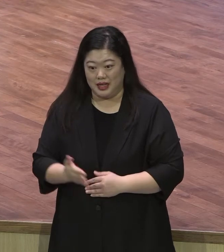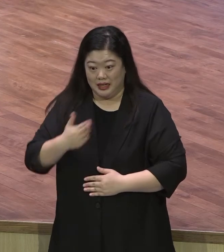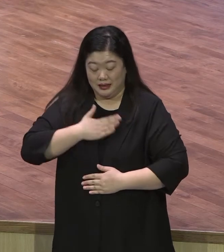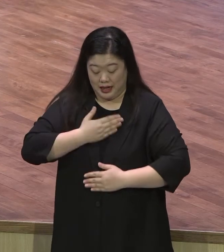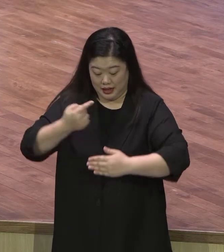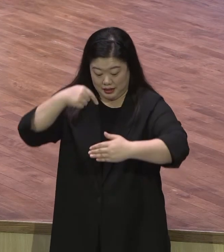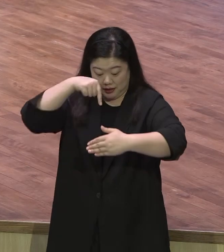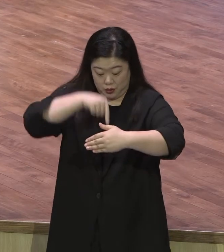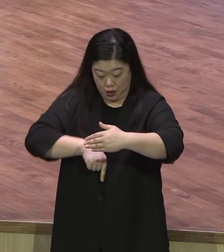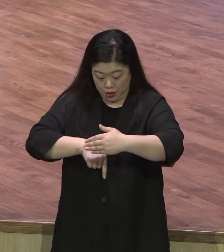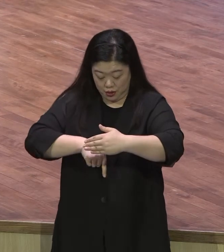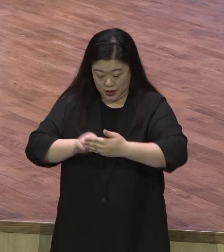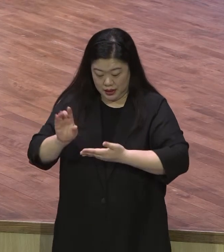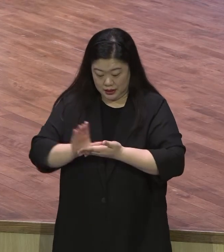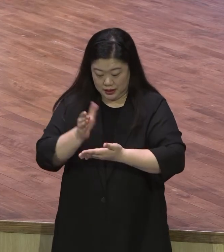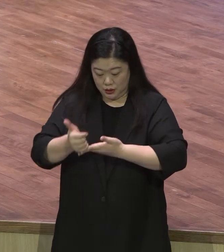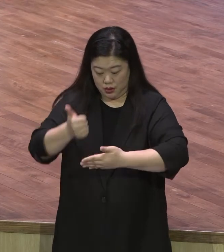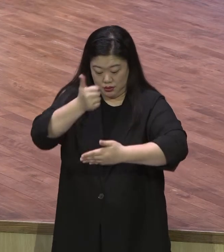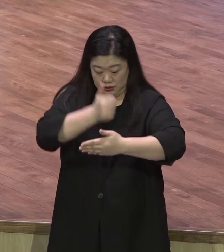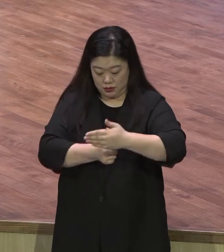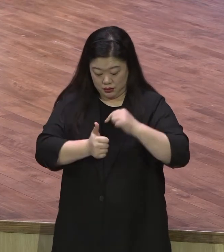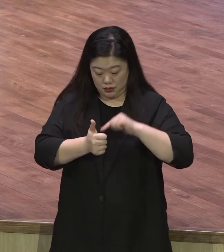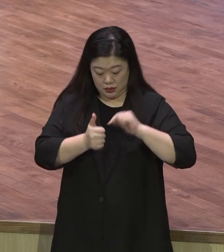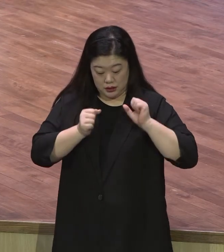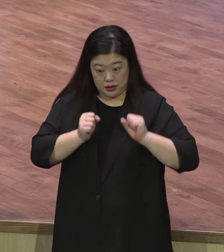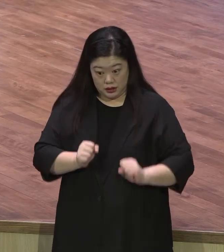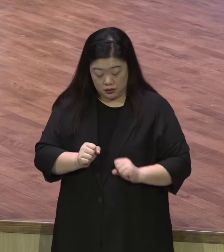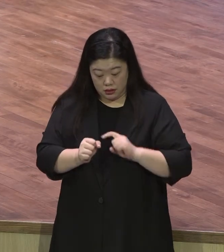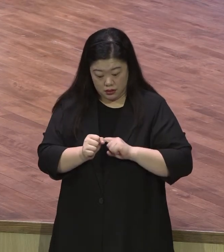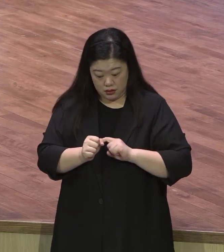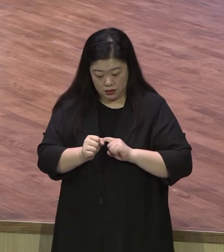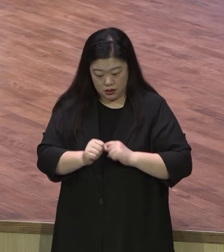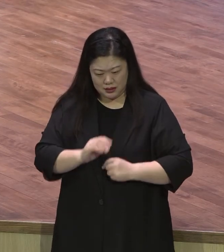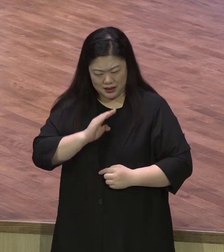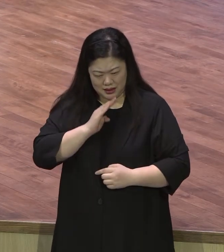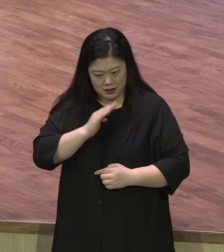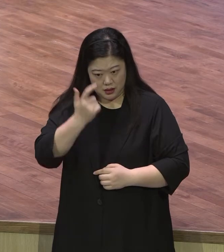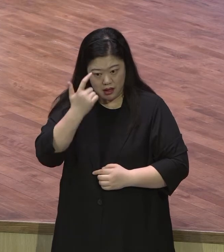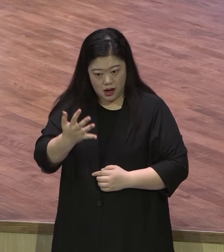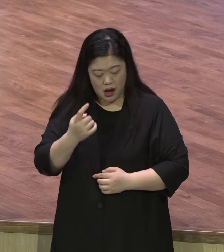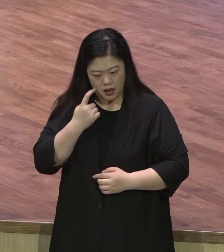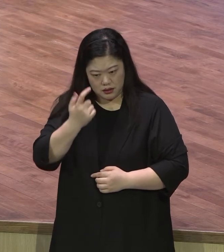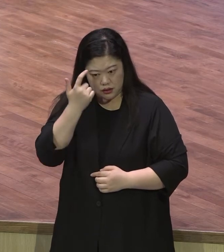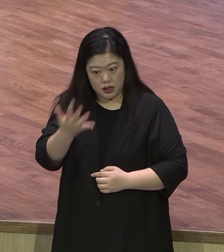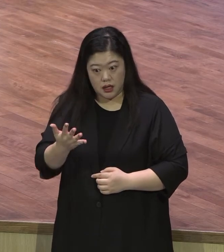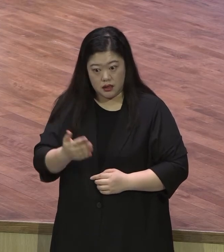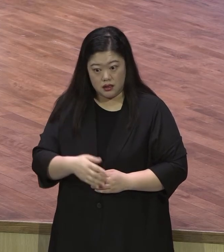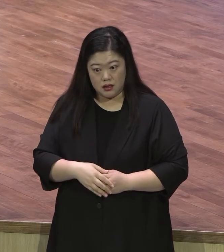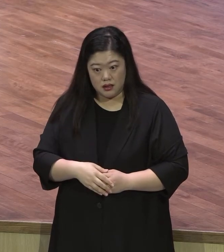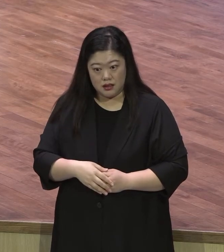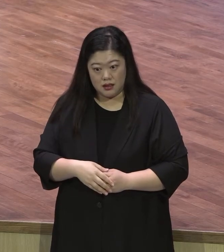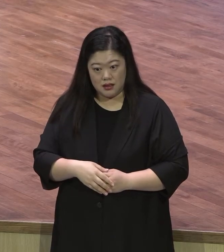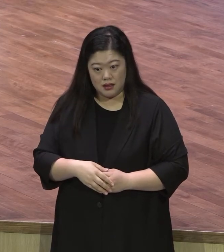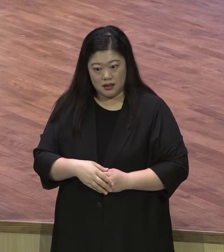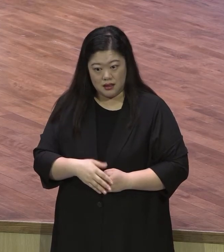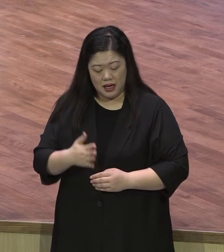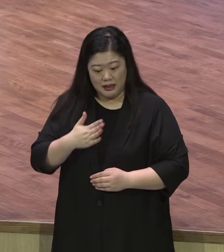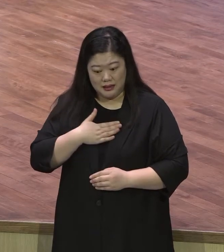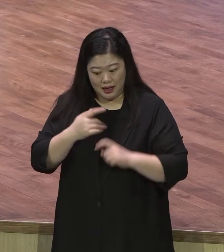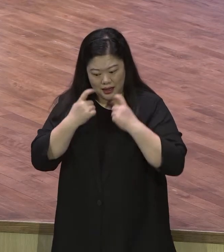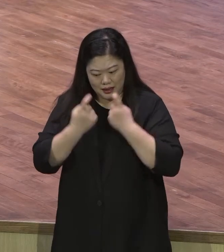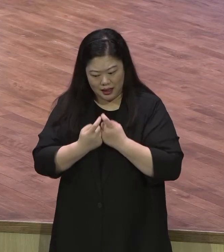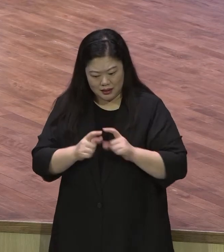계신 예수 그리스도 그분의 능력을 체험해 봐야 돼 왜 기도합니까 세상 거 다